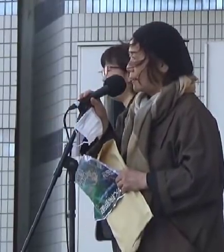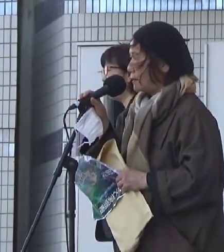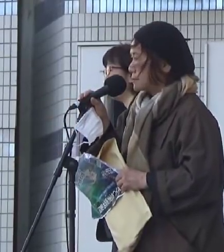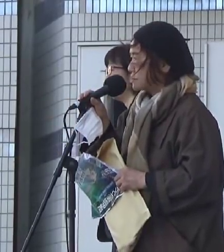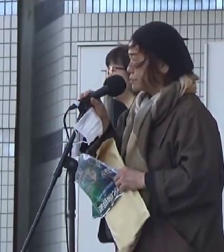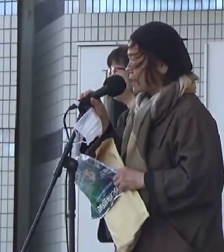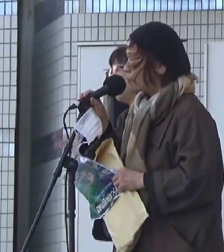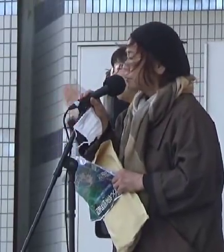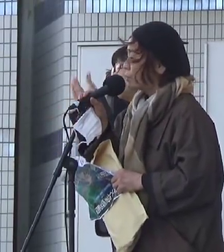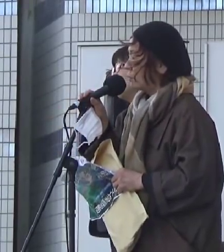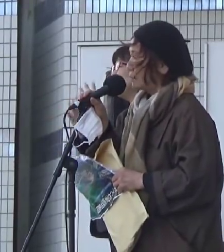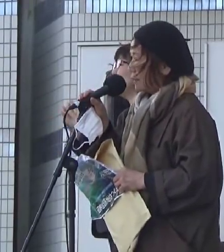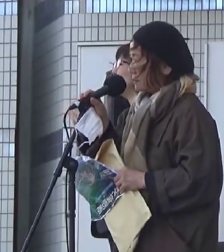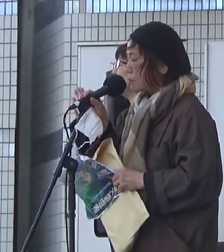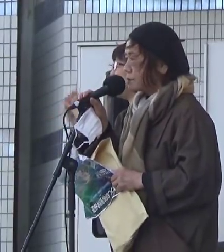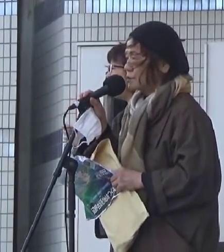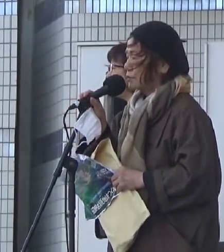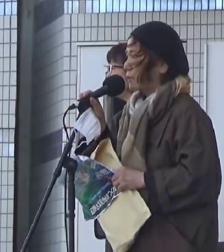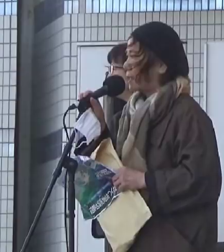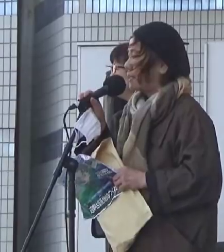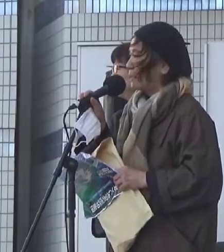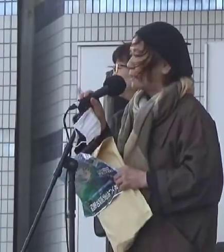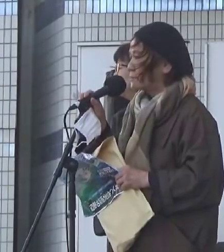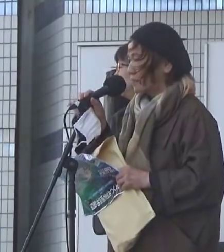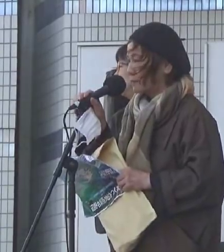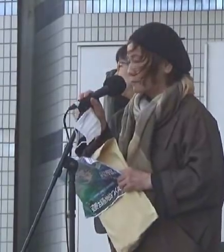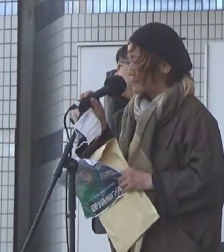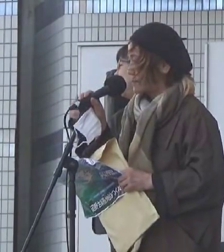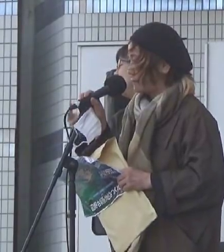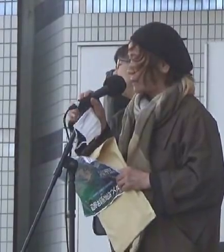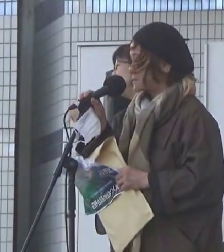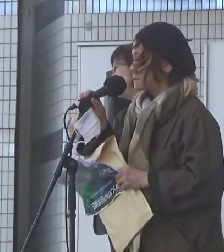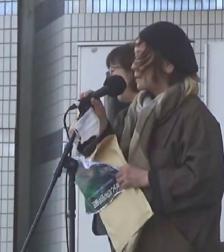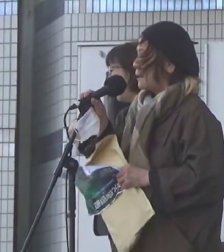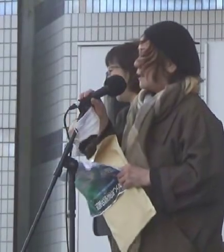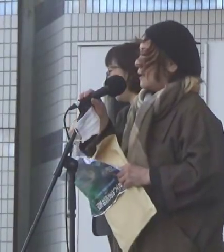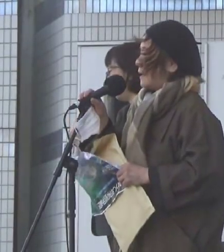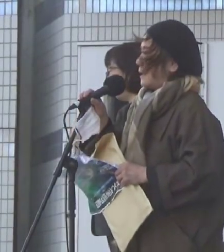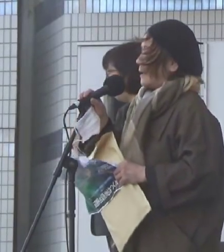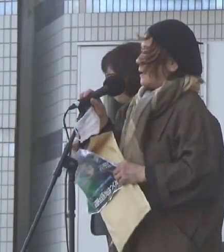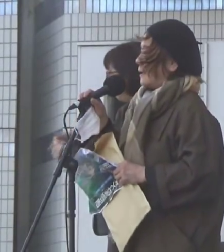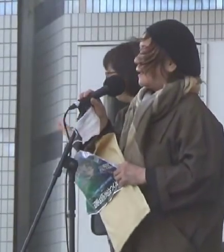稲嶺進さん元名護市長が駆けつけてくださいます。